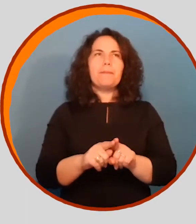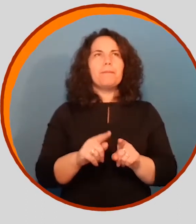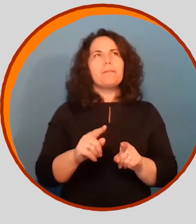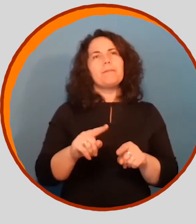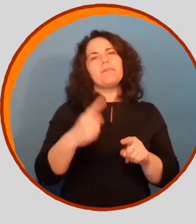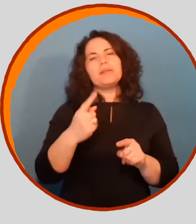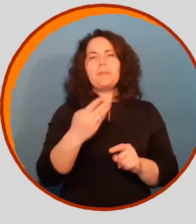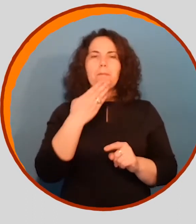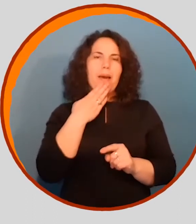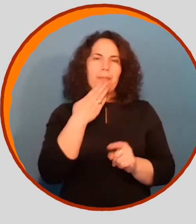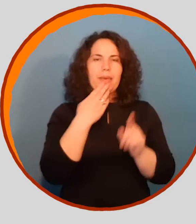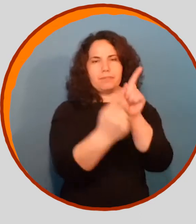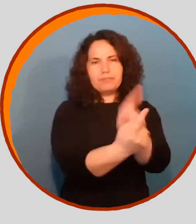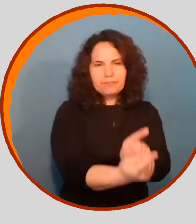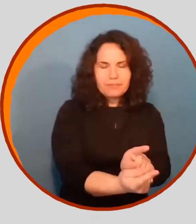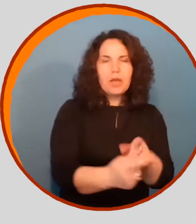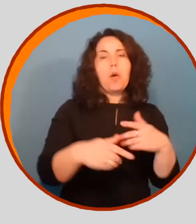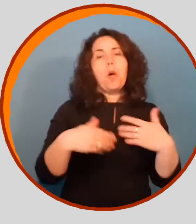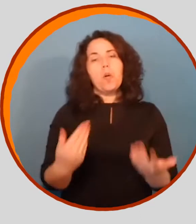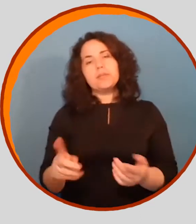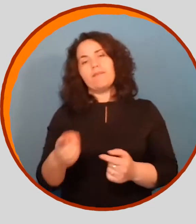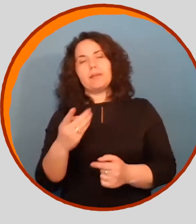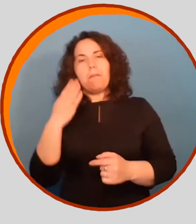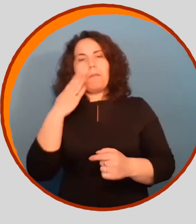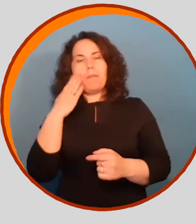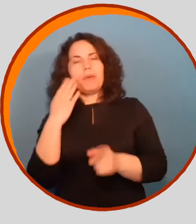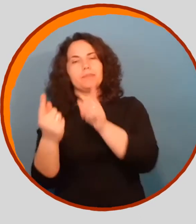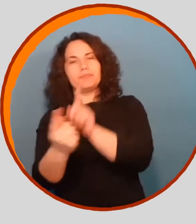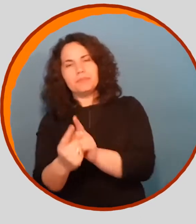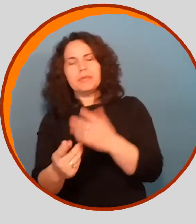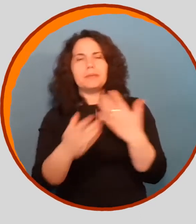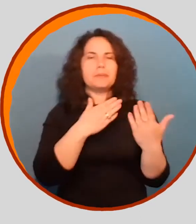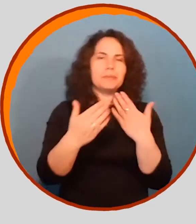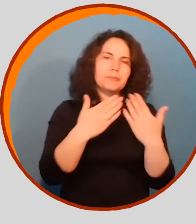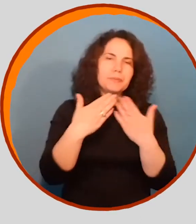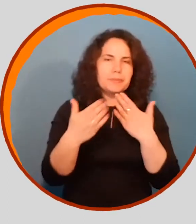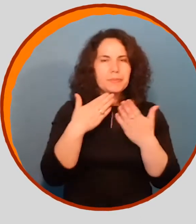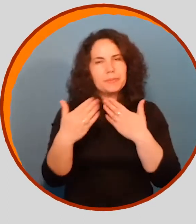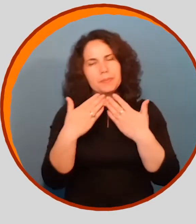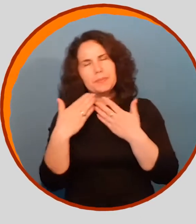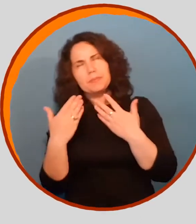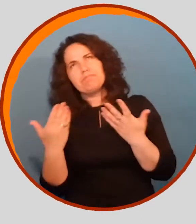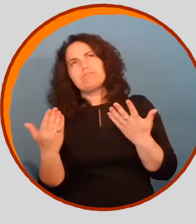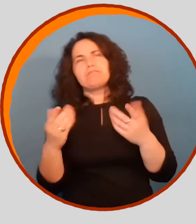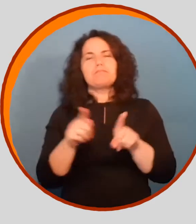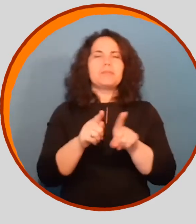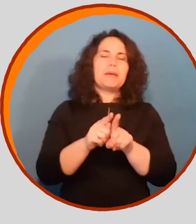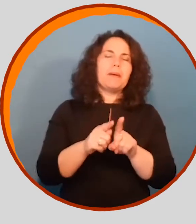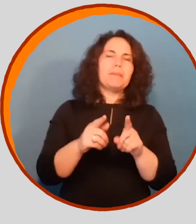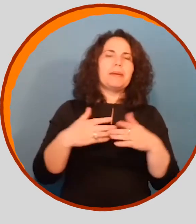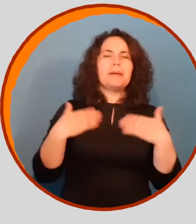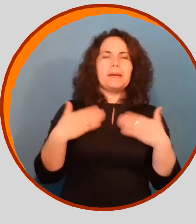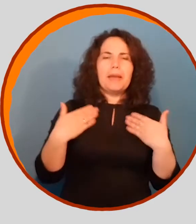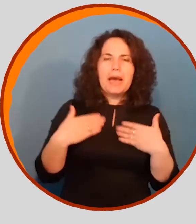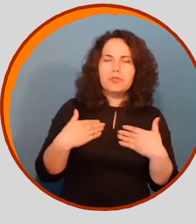prind, vetëm kohë me një prind. Sepse qofte për bisedat të zakonshme, qofte dhe për të folur për kënaqësitë